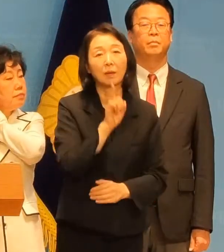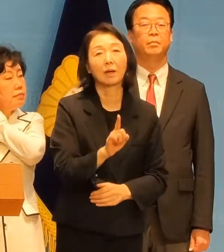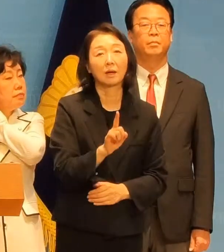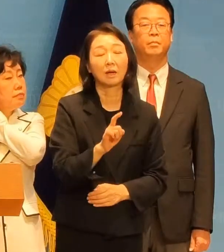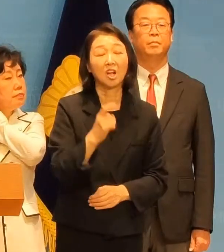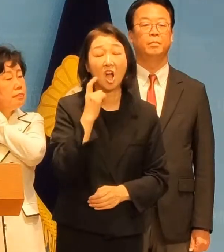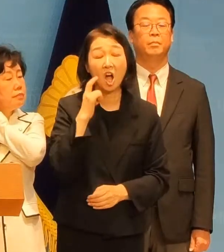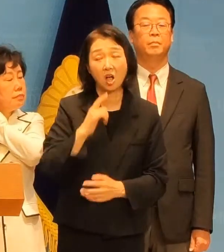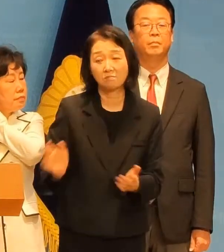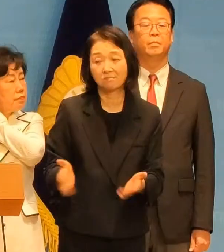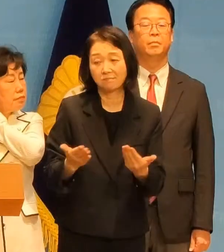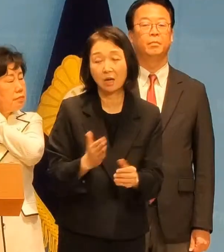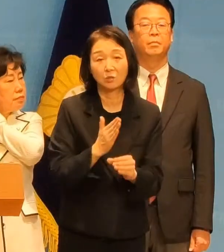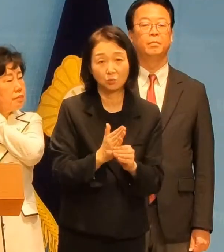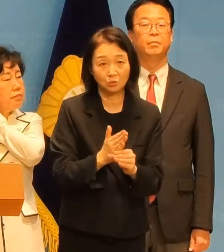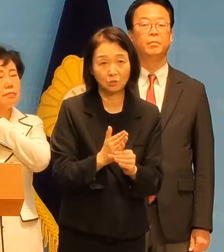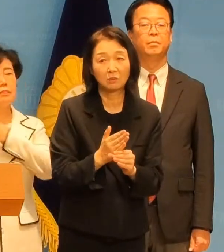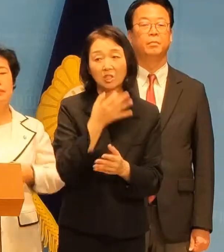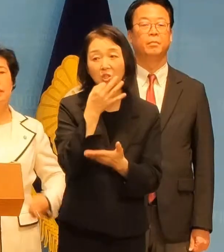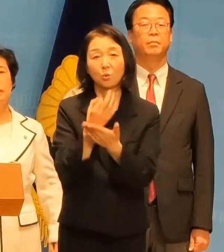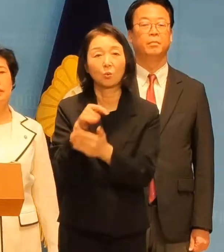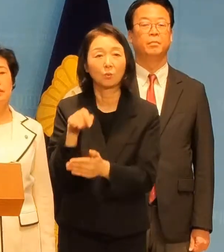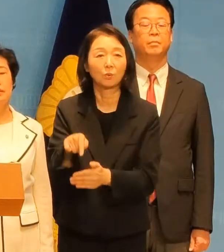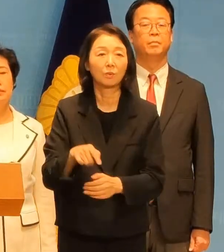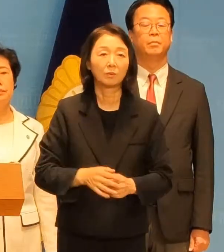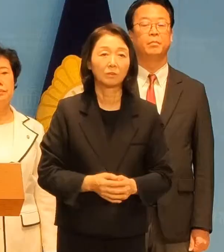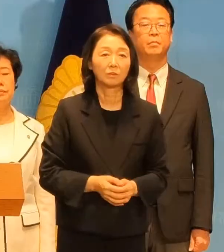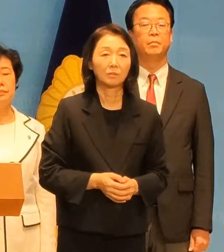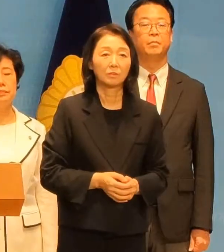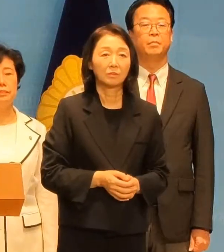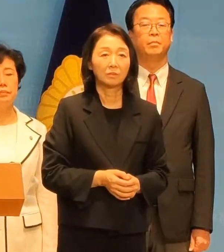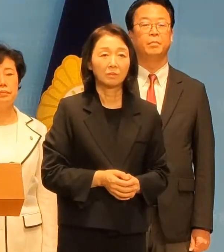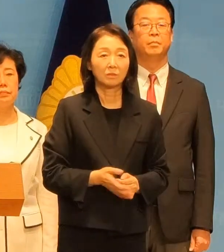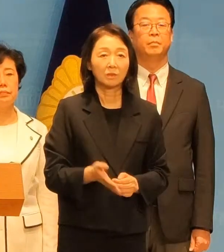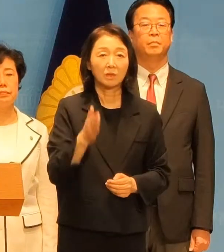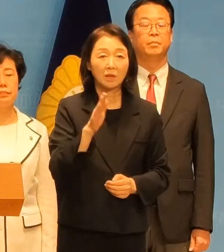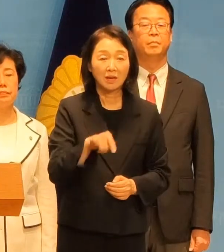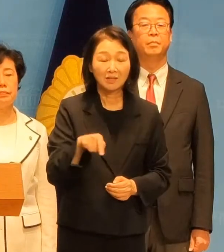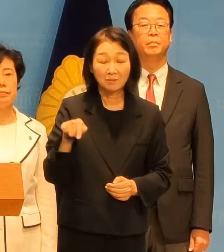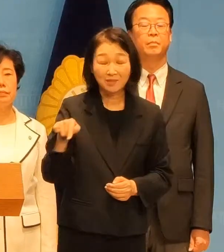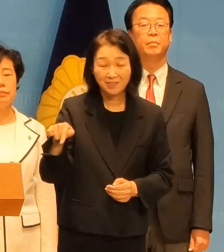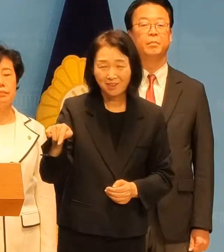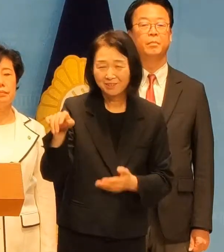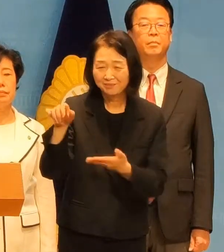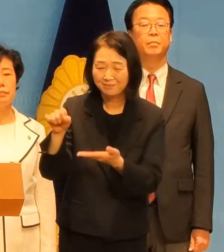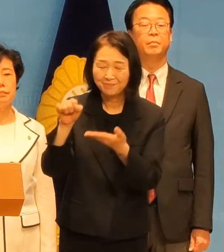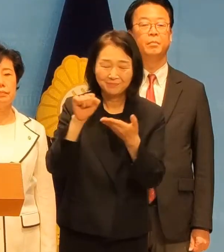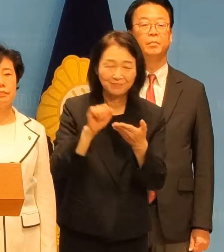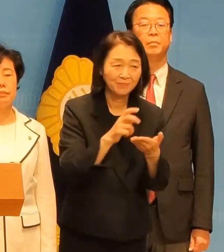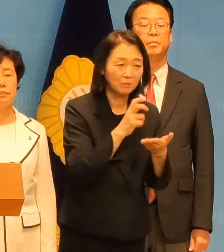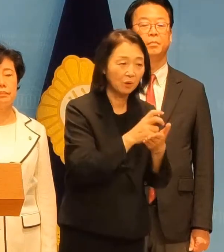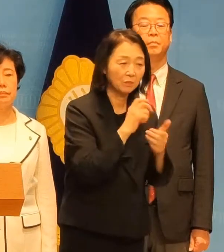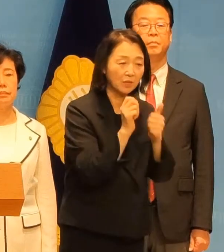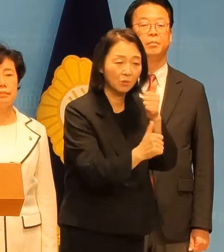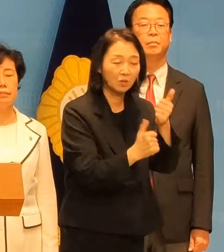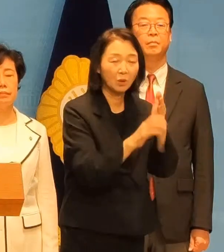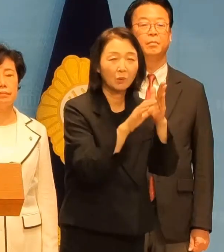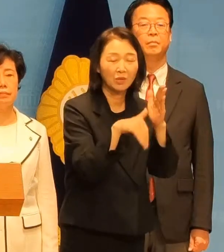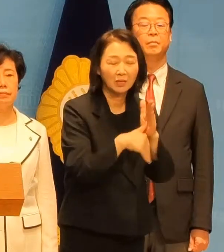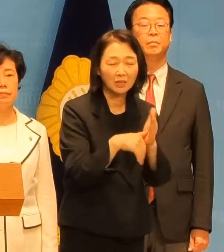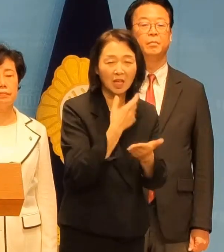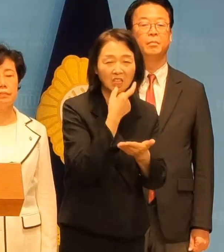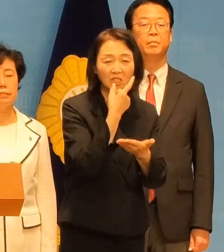선동을 서슴지 않는 그런 녹취록이었습니다. 그런데 그것을 들고 법사위 회의장에서